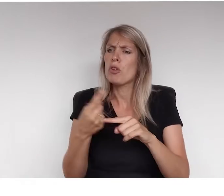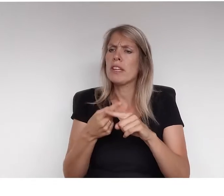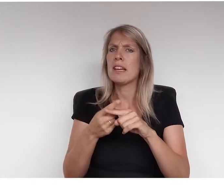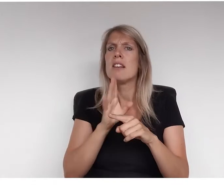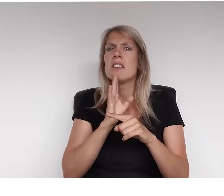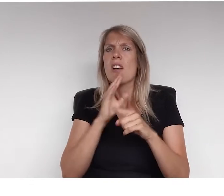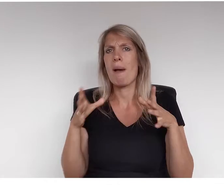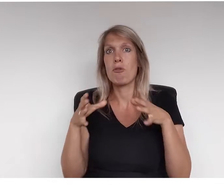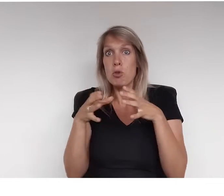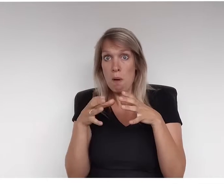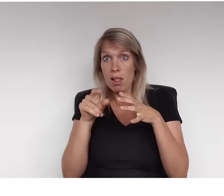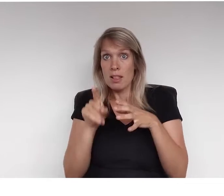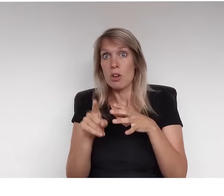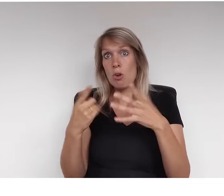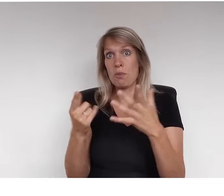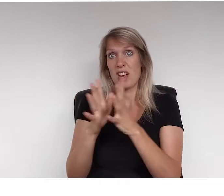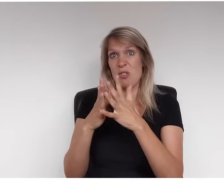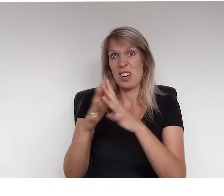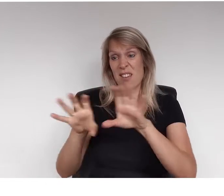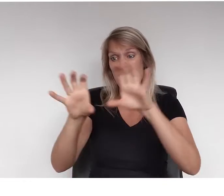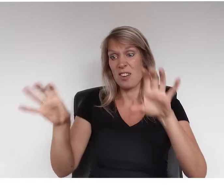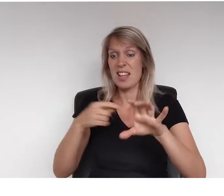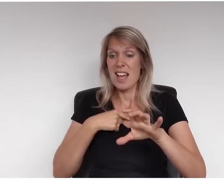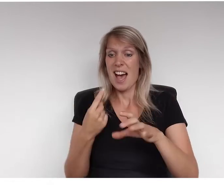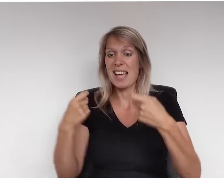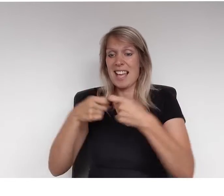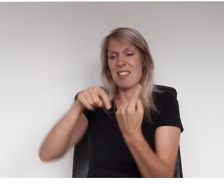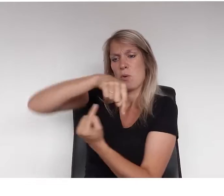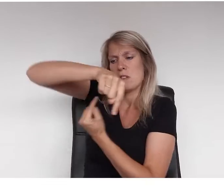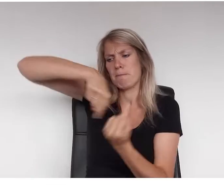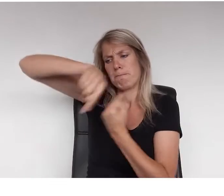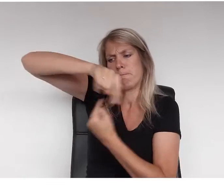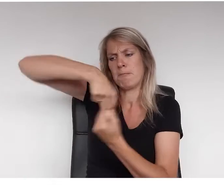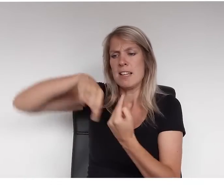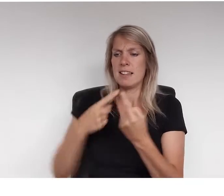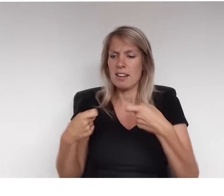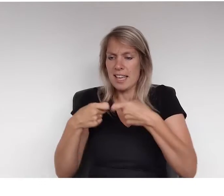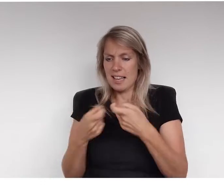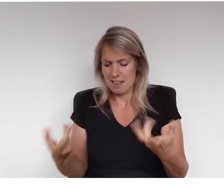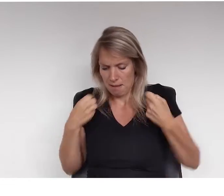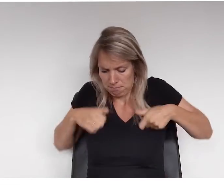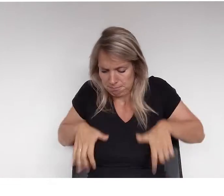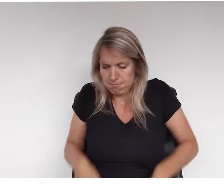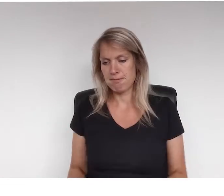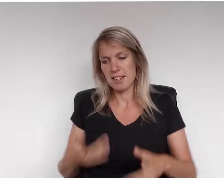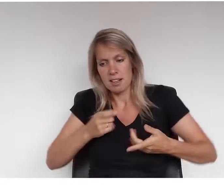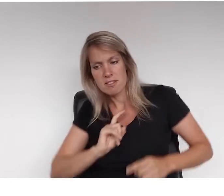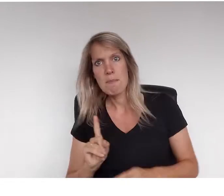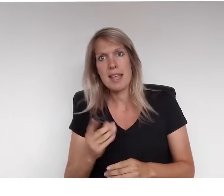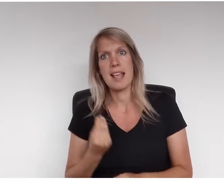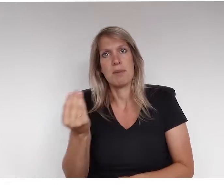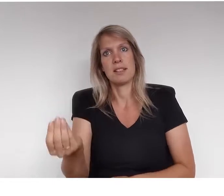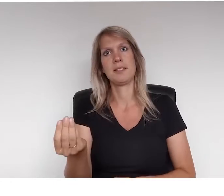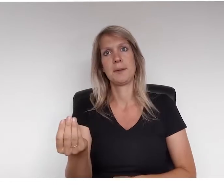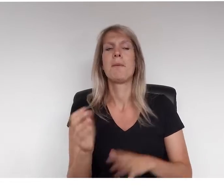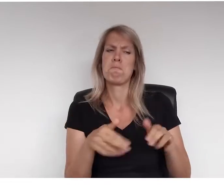die kleefdingen terechtkomt, draai ik een extra rondje zodat ik extra veel balletjes mee kan nemen. Oh, wat goed idee van jou, Olly. Nou, ik ben echt blij met onze